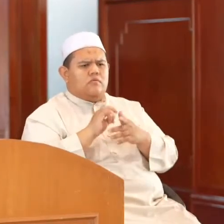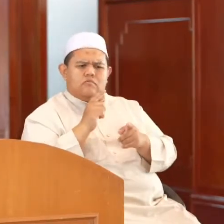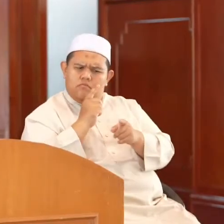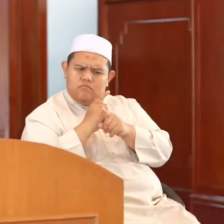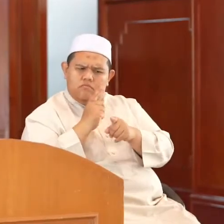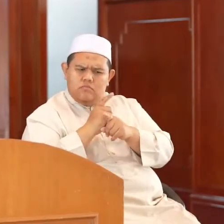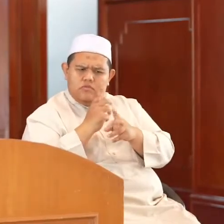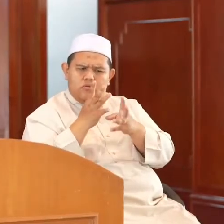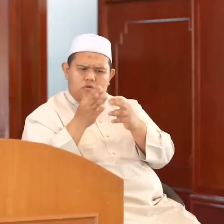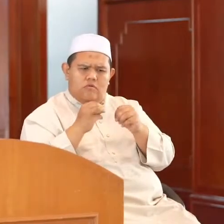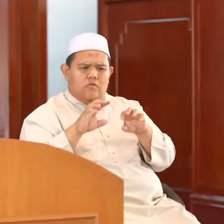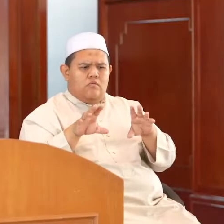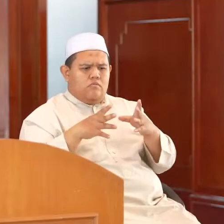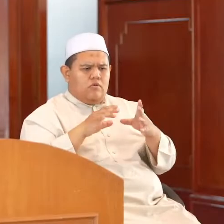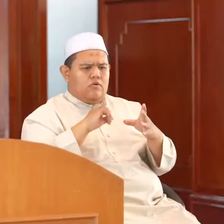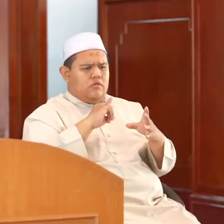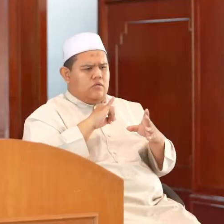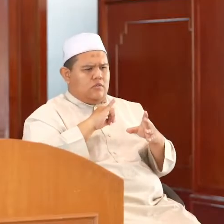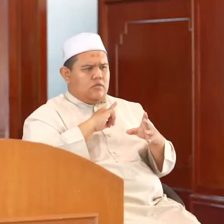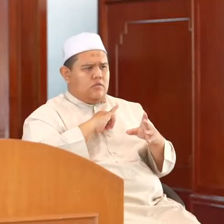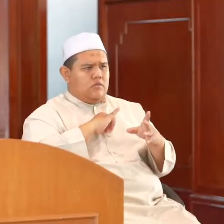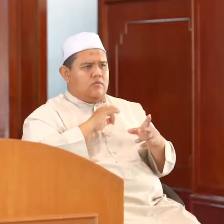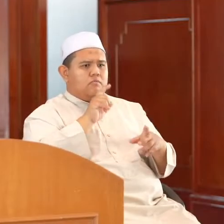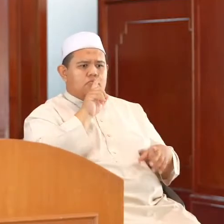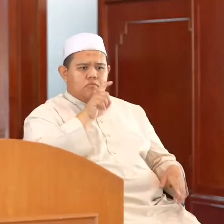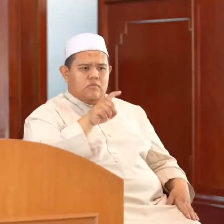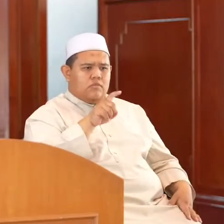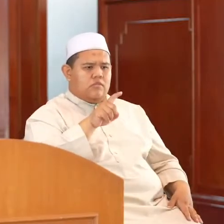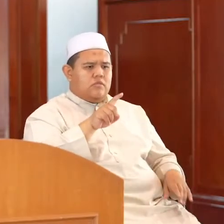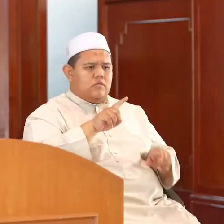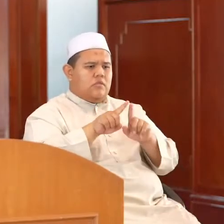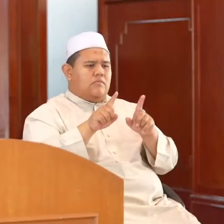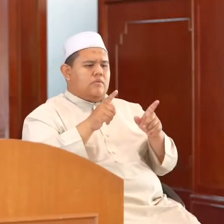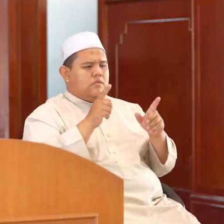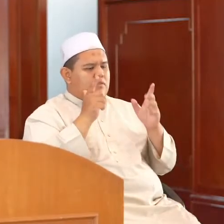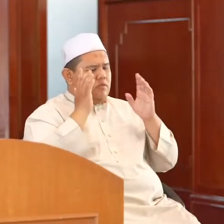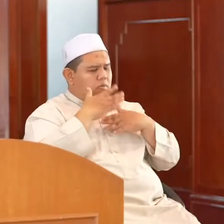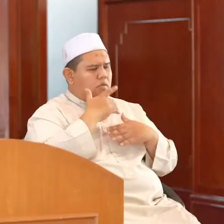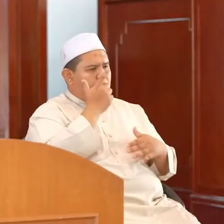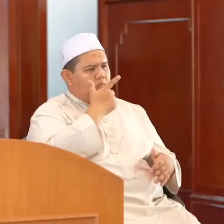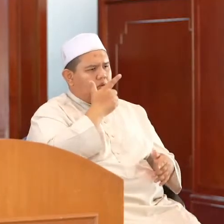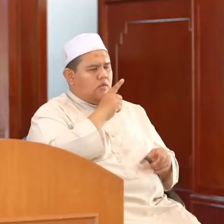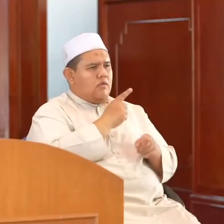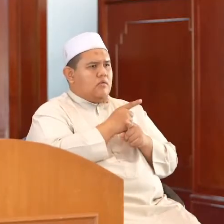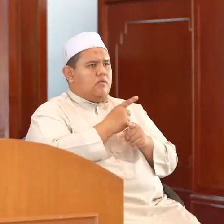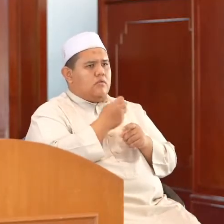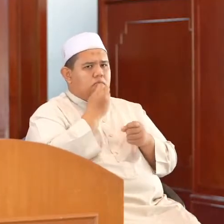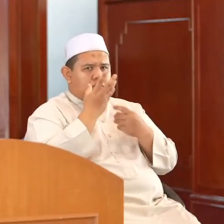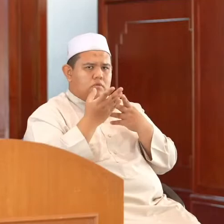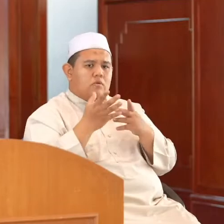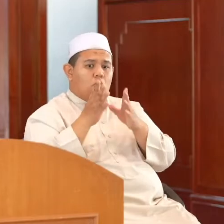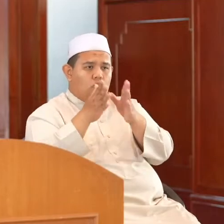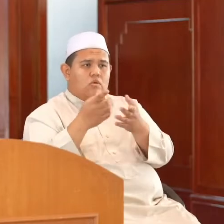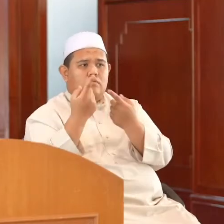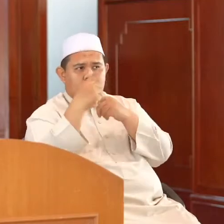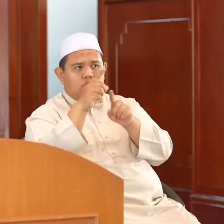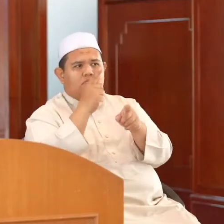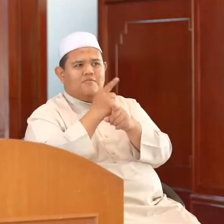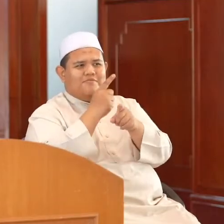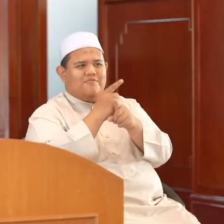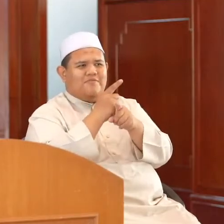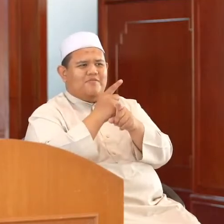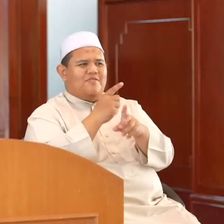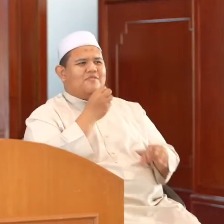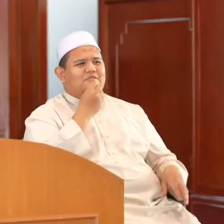"Betul ke mu nak buat apa yang aku suruh kecuali semayang je?" "Ahir tu, insyaAllah